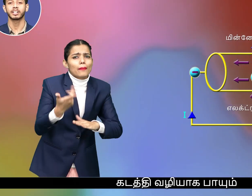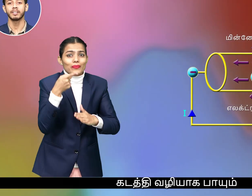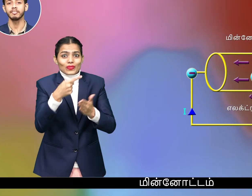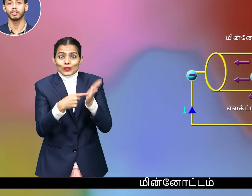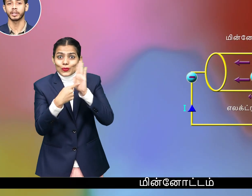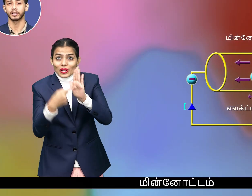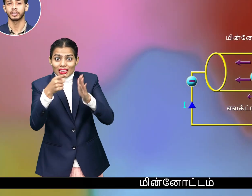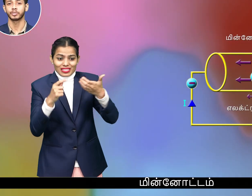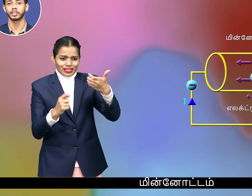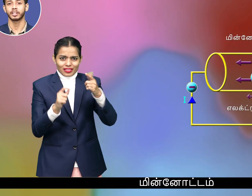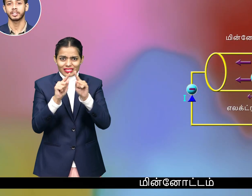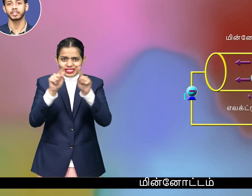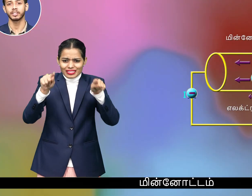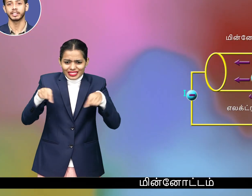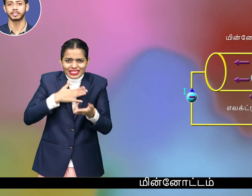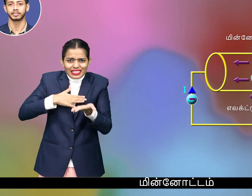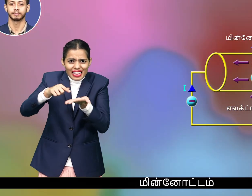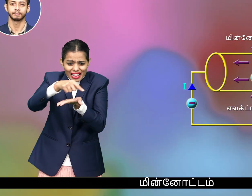கடத்தி வழியாக பாயும் மின்னோட்டம்